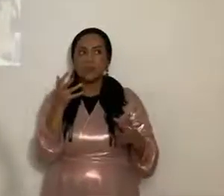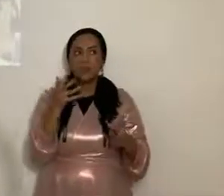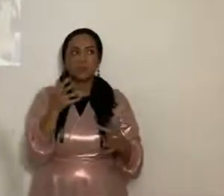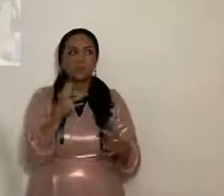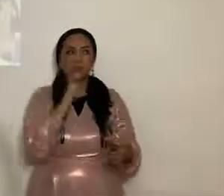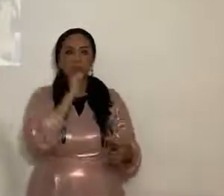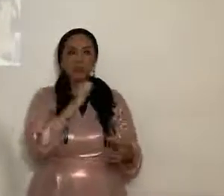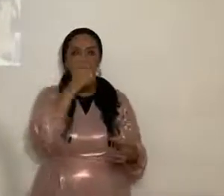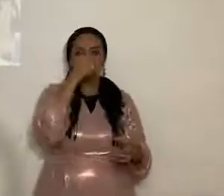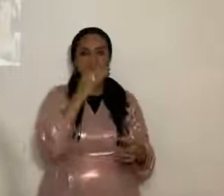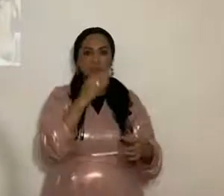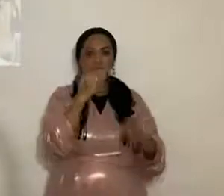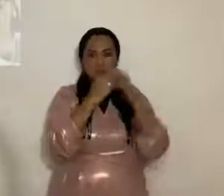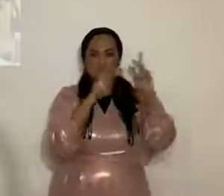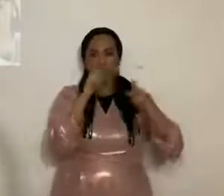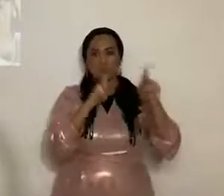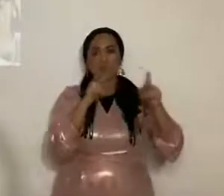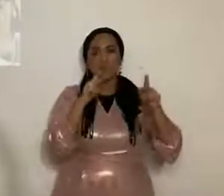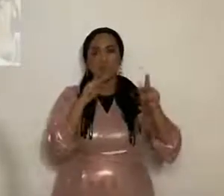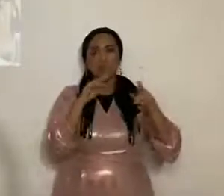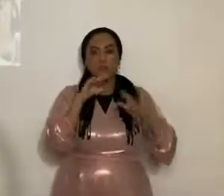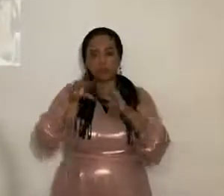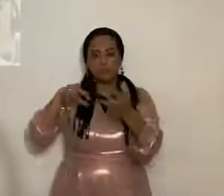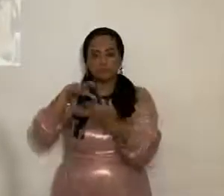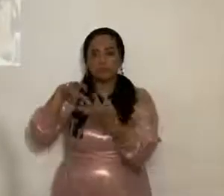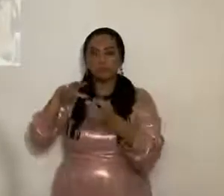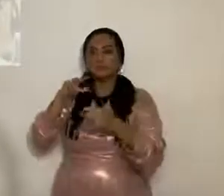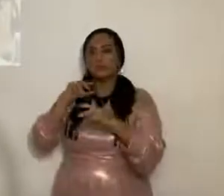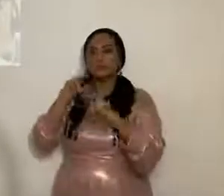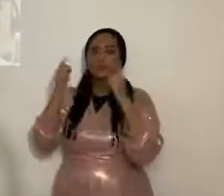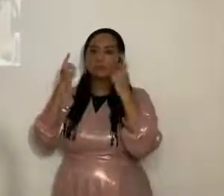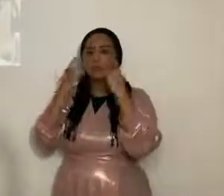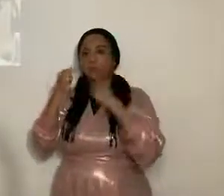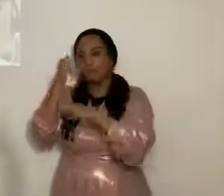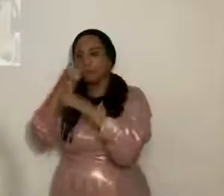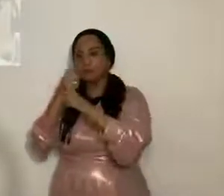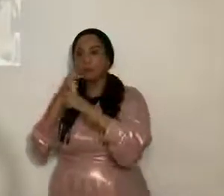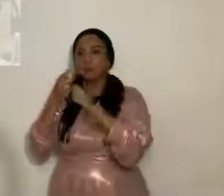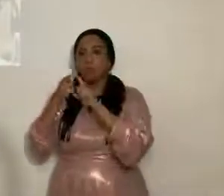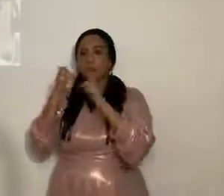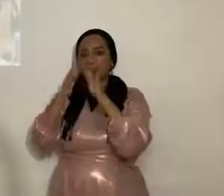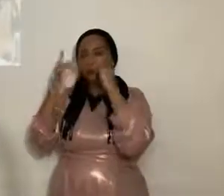no es Elohim. Entre los ortodoxos, por ejemplo, o los que les gusta el